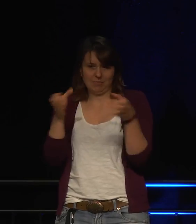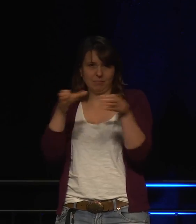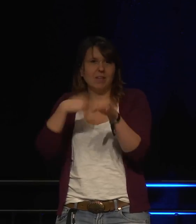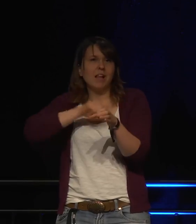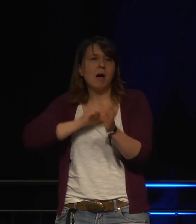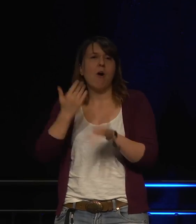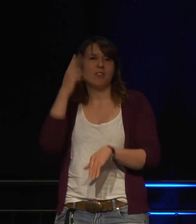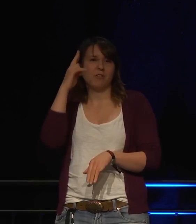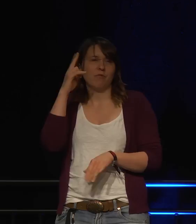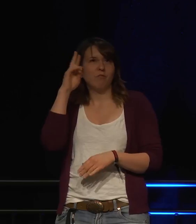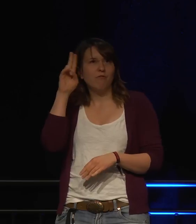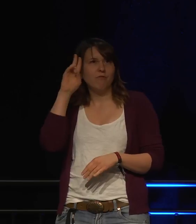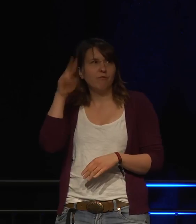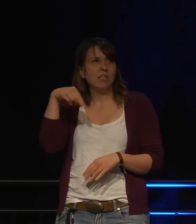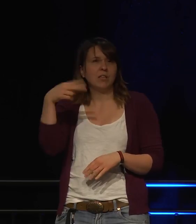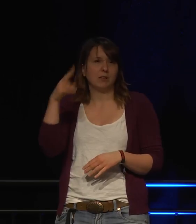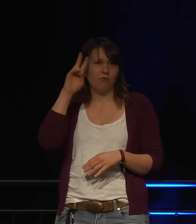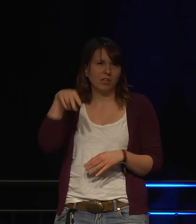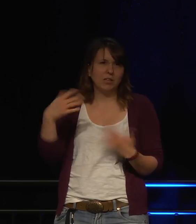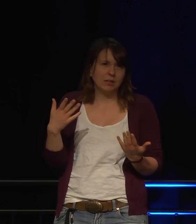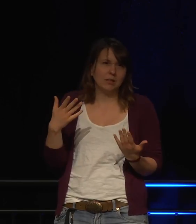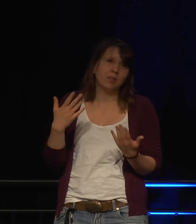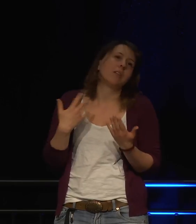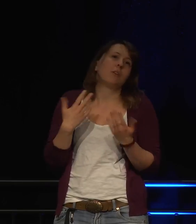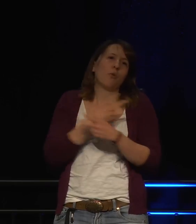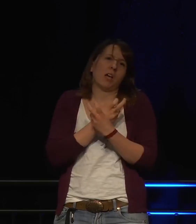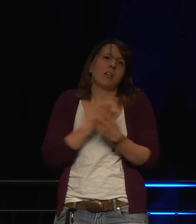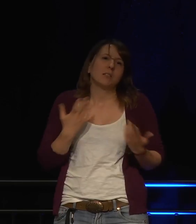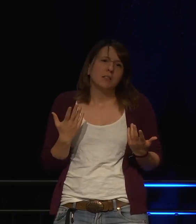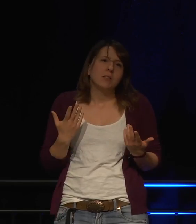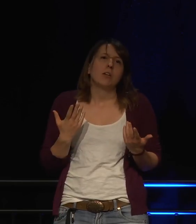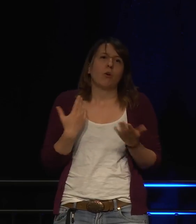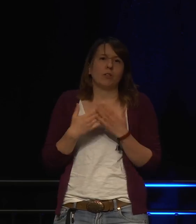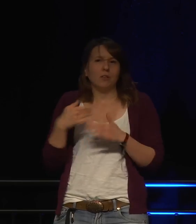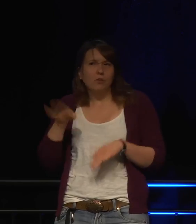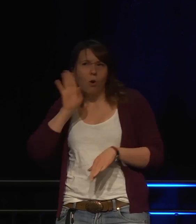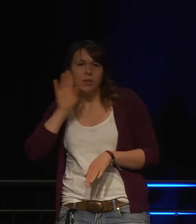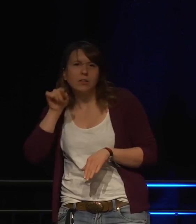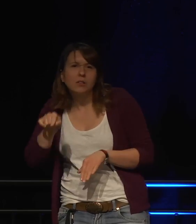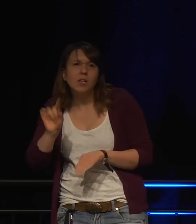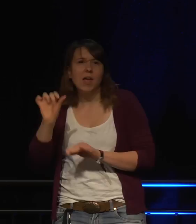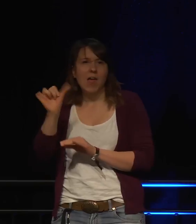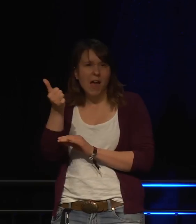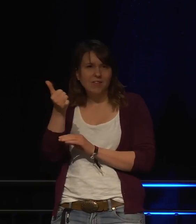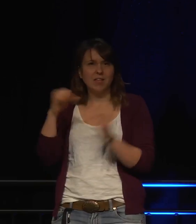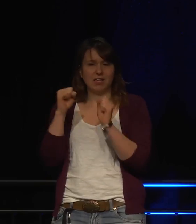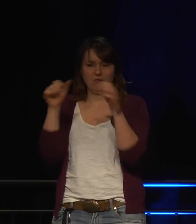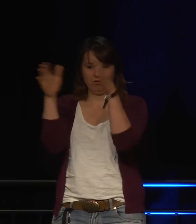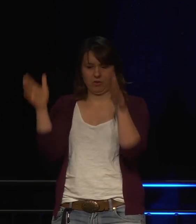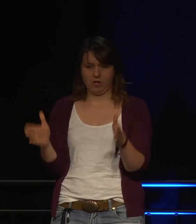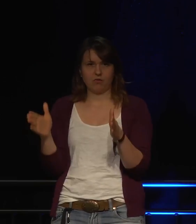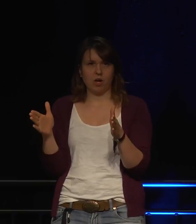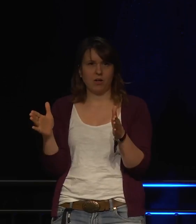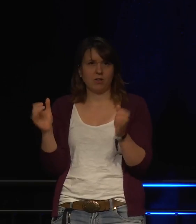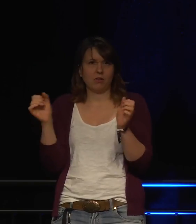frigorífico en Austria y me contaron que el primer frigorífico